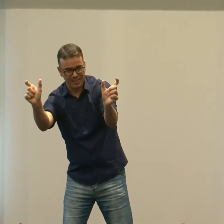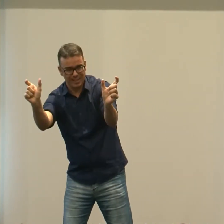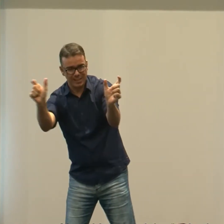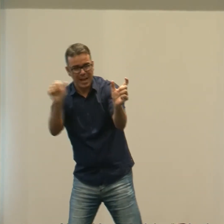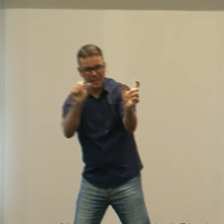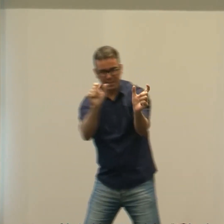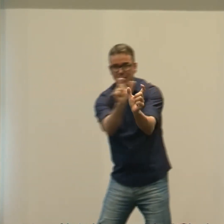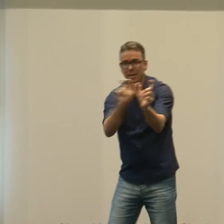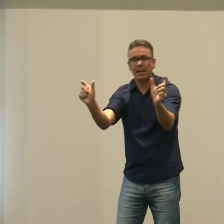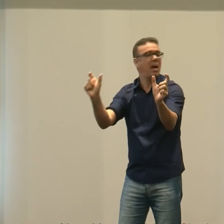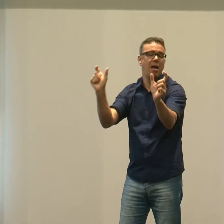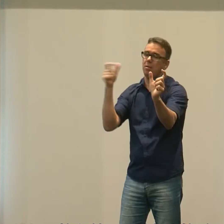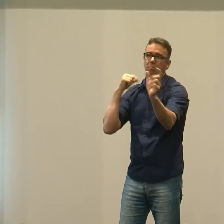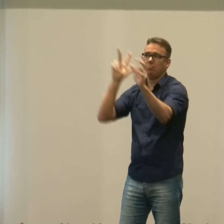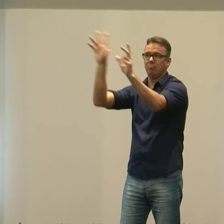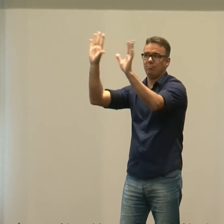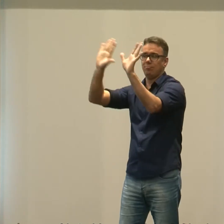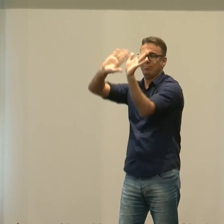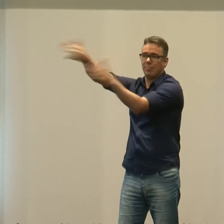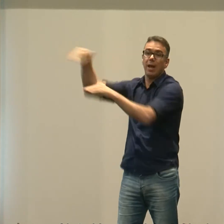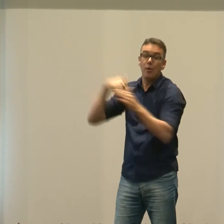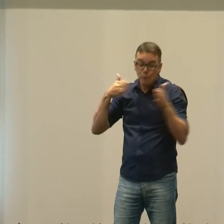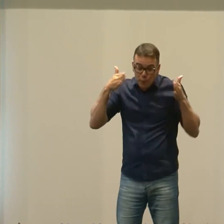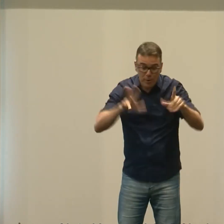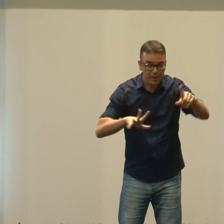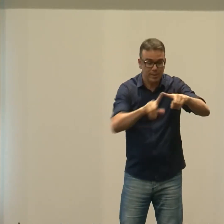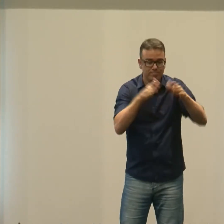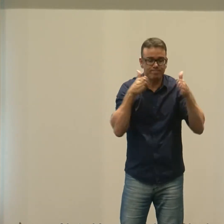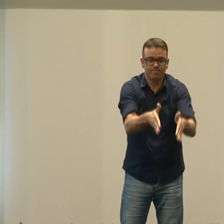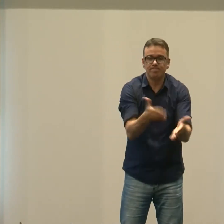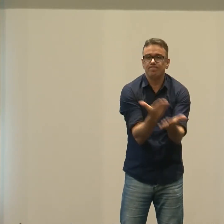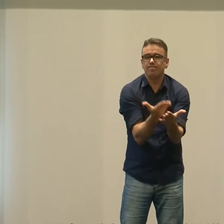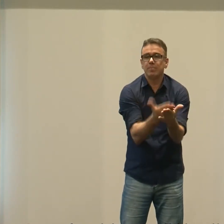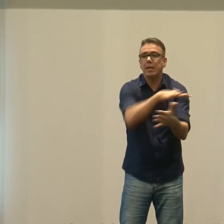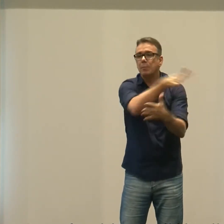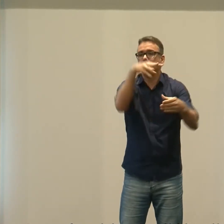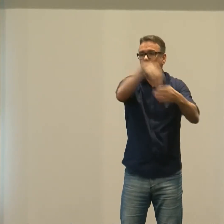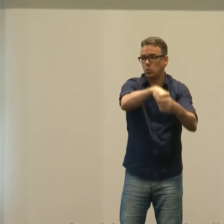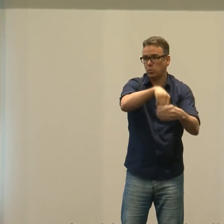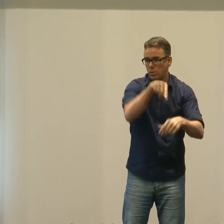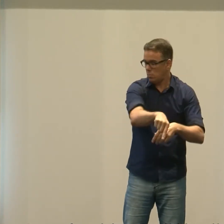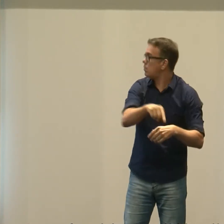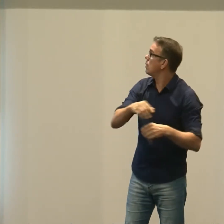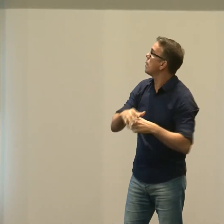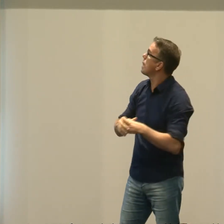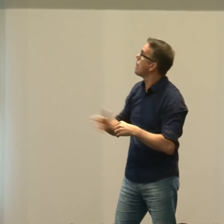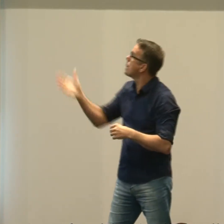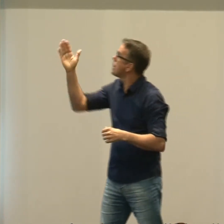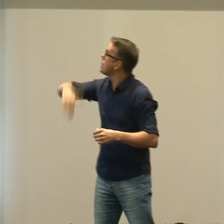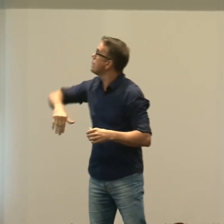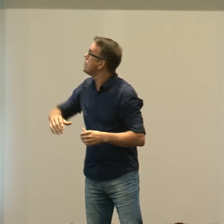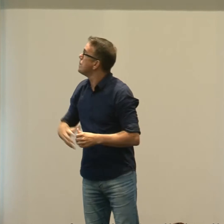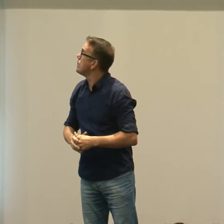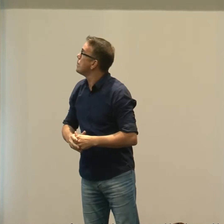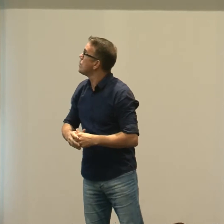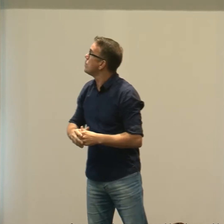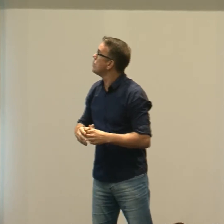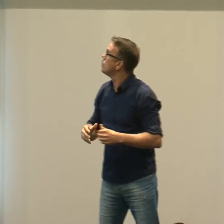Eu vou falar também sobre sinônimos. Na verdade, não falo sobre sinônimos. O meu foco é exclusivamente nos hipônimos e hiperônimos. Pode